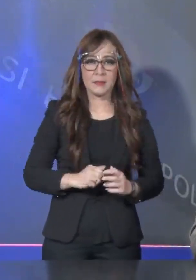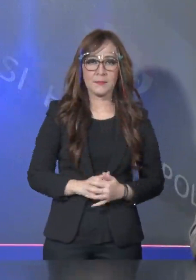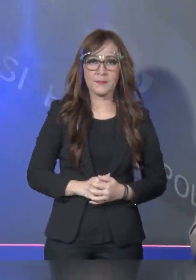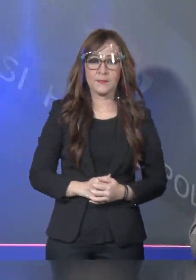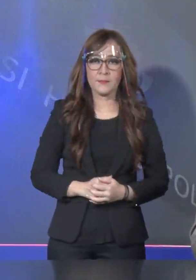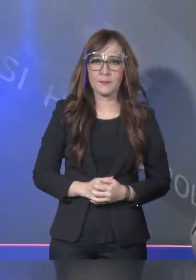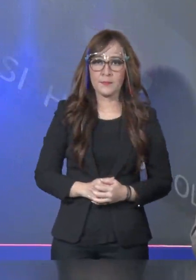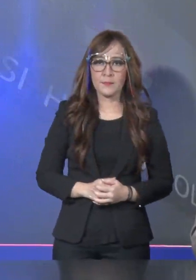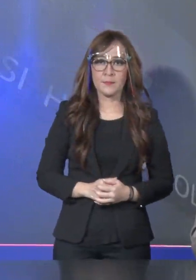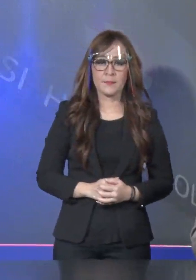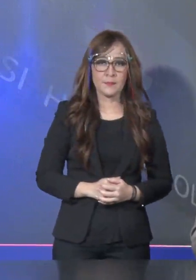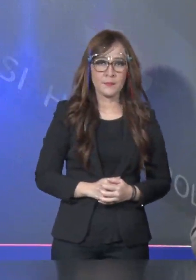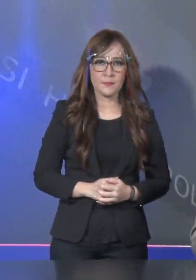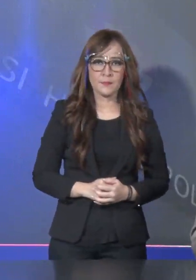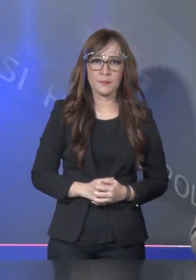tersebut.